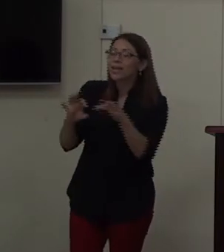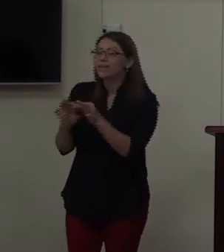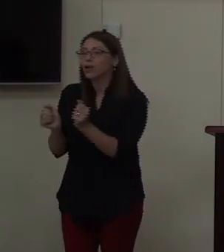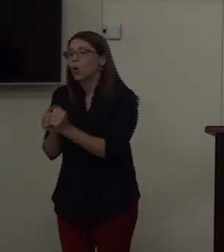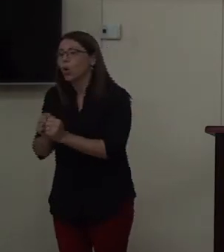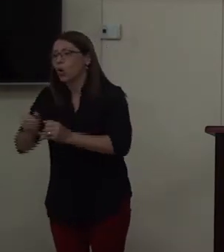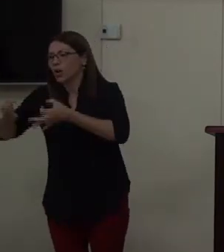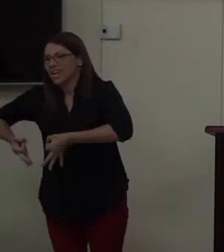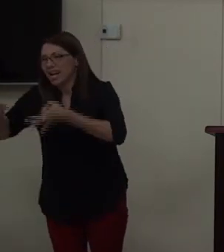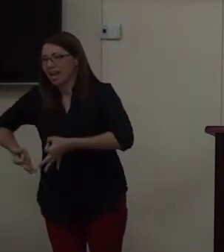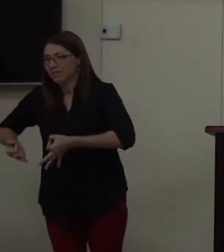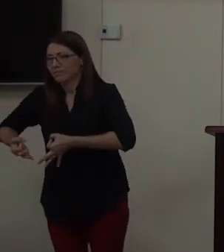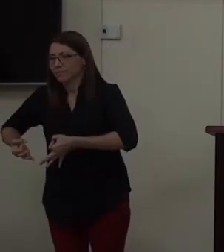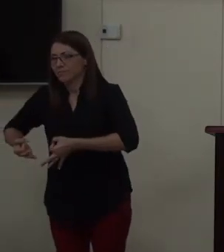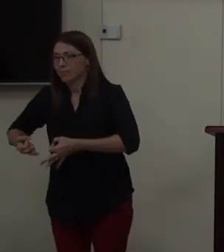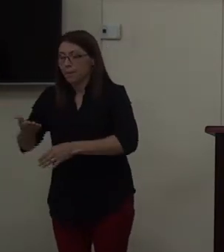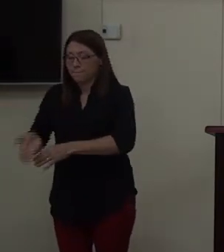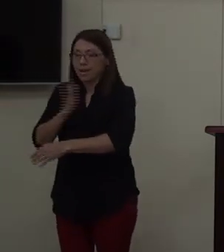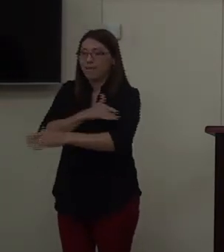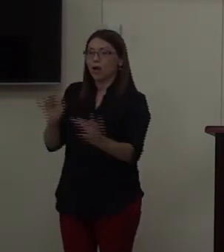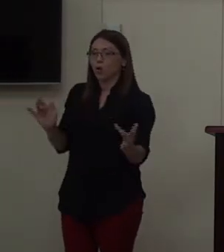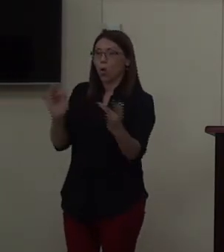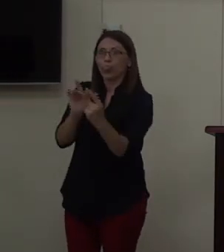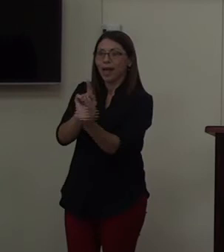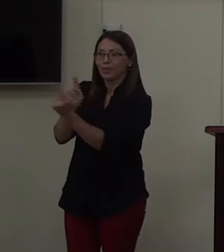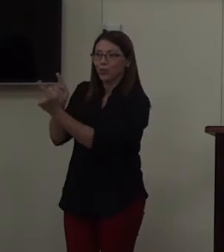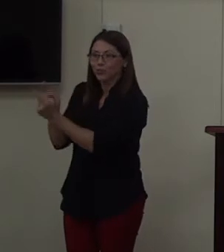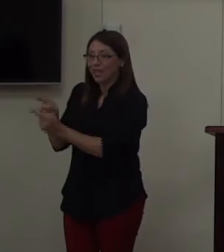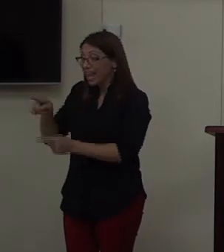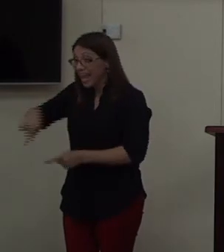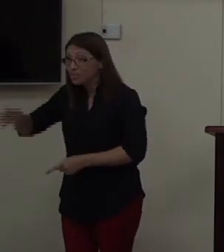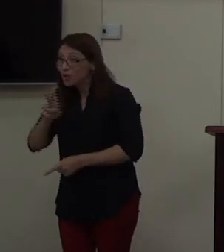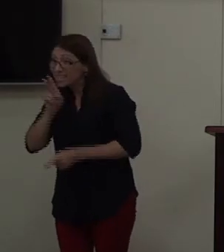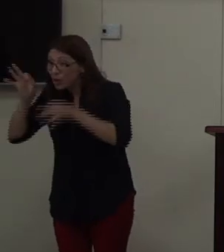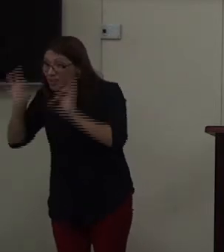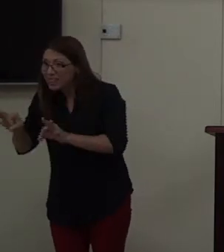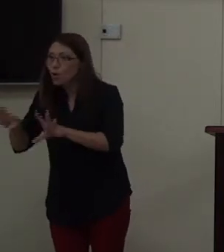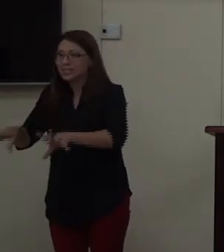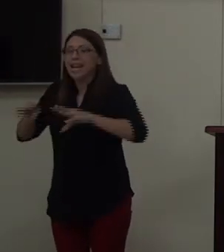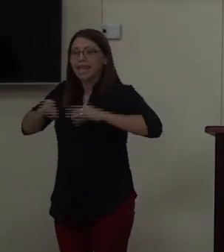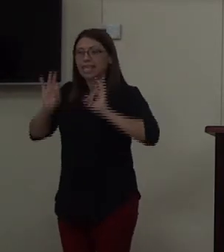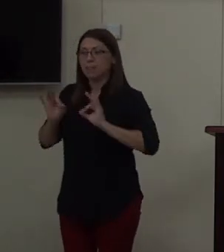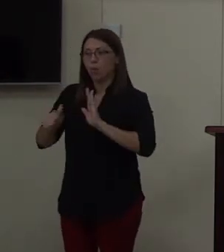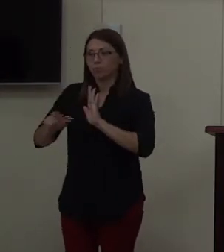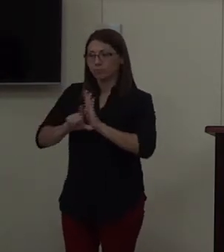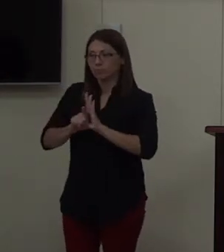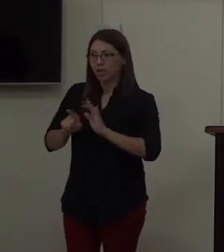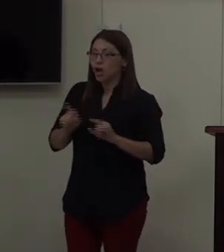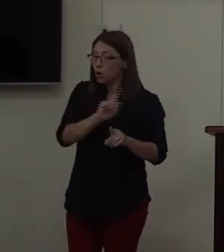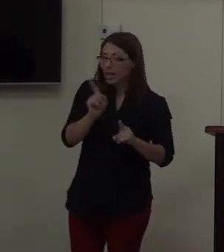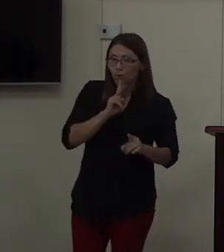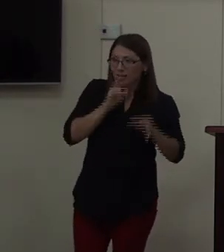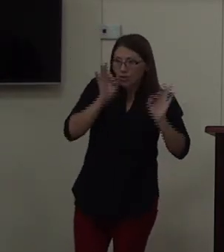verdadero, pues, lo previo al contacto, y eso que es auténtico es legítimo. lo que no sea auténtico no es legítimo, entonces, y no se le